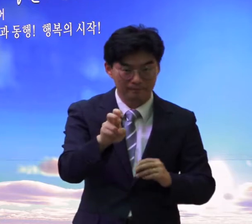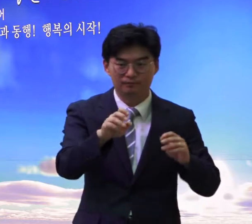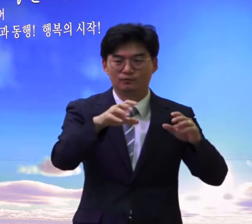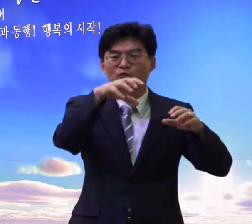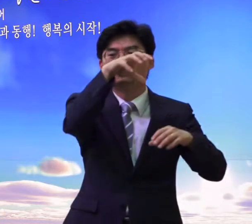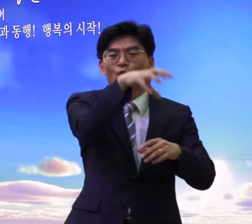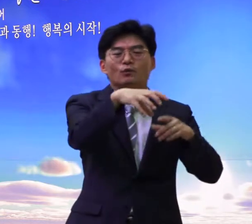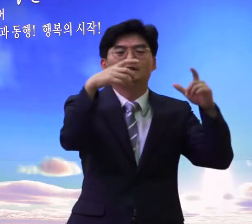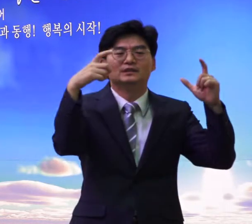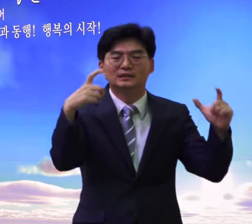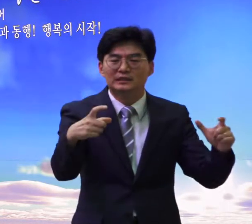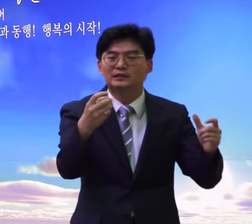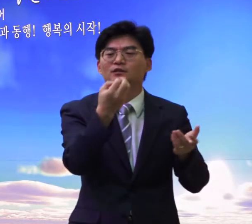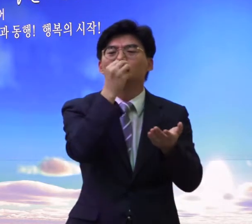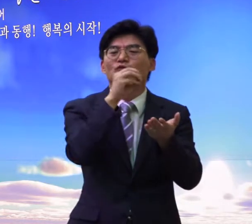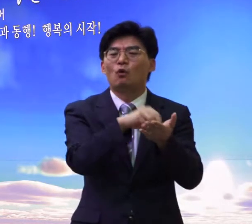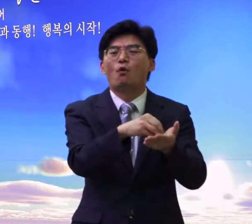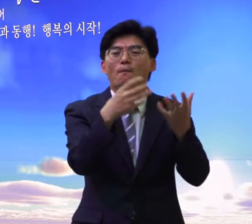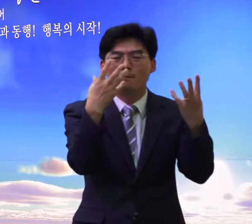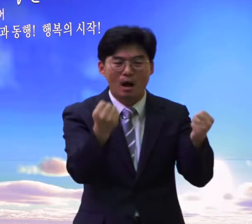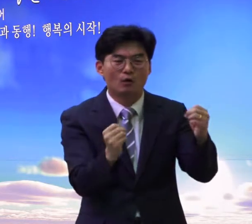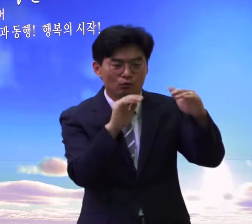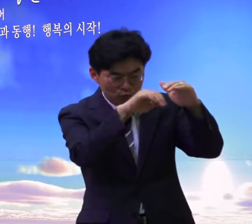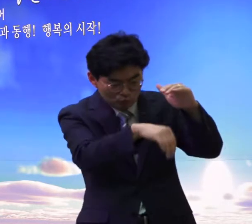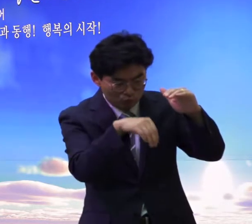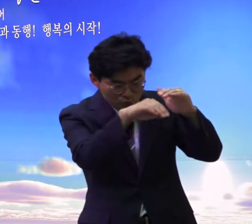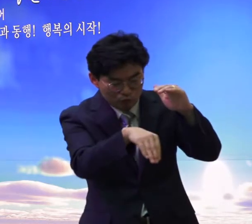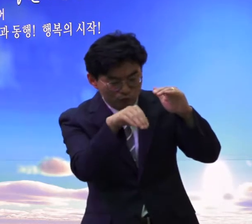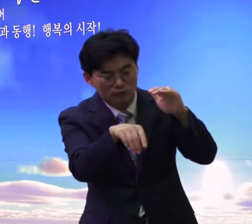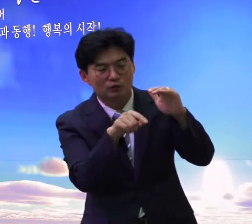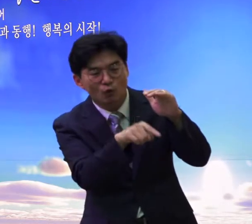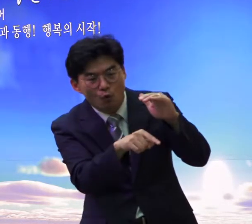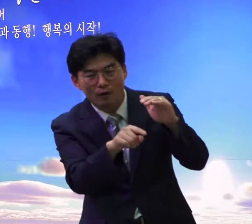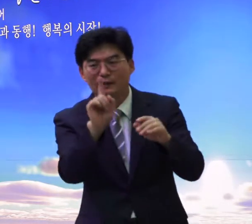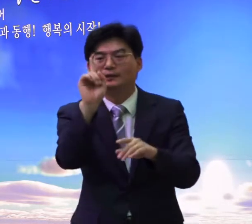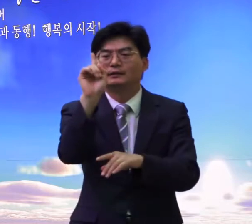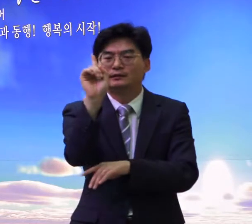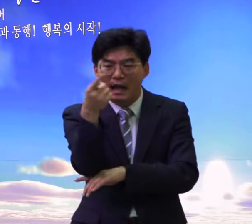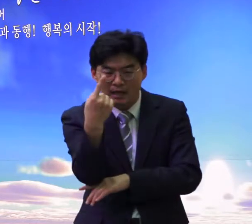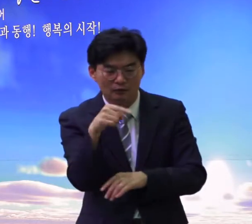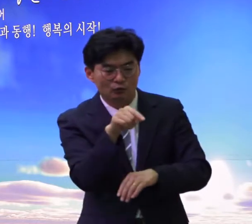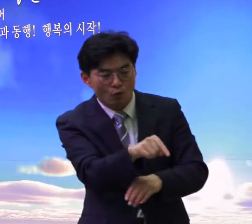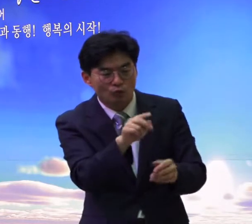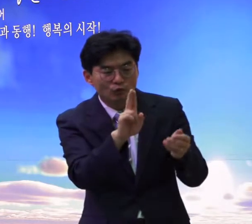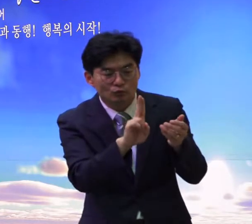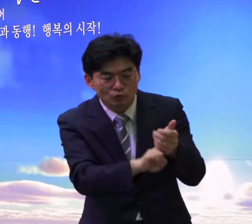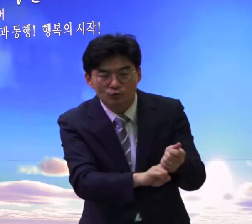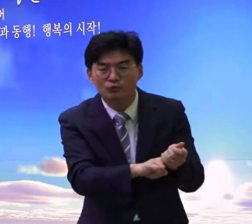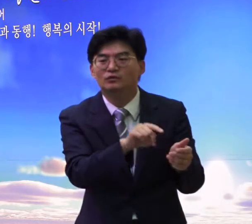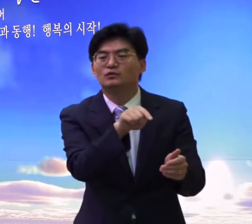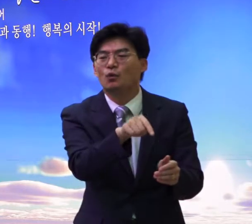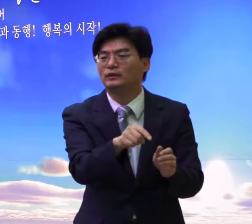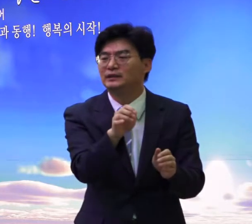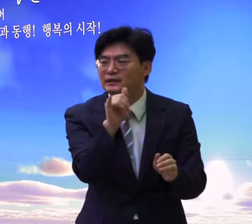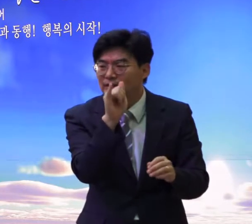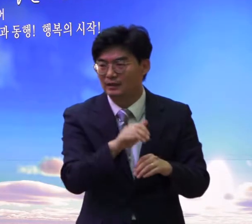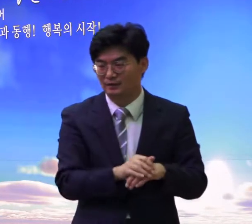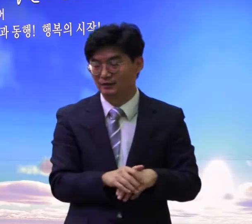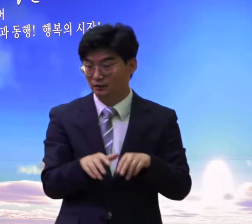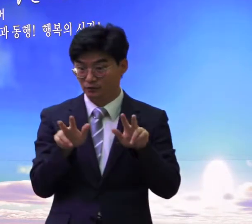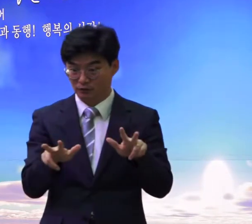다윗이 숨었다라고 알려진 그 굴에 가면 입구는 좁은데 입구에 들어가면 그